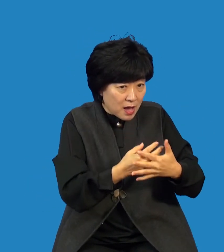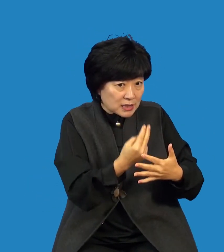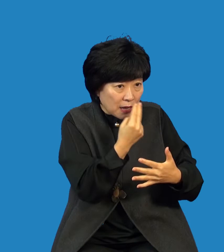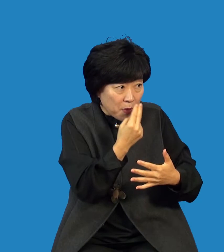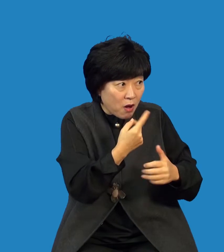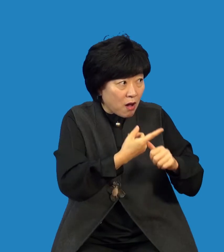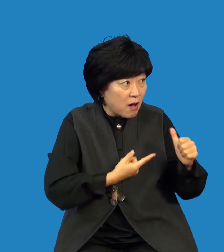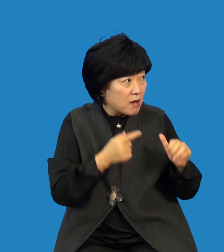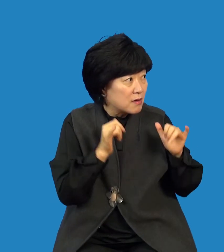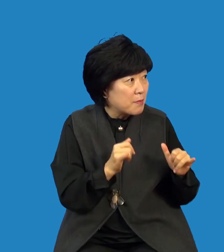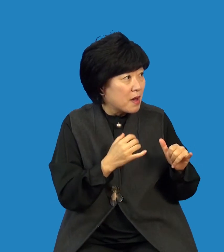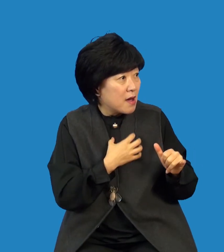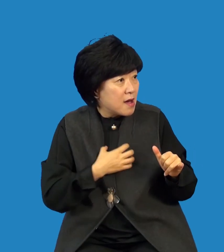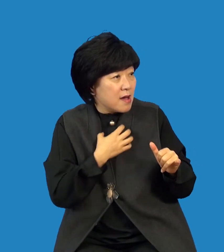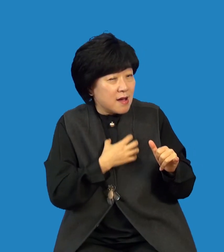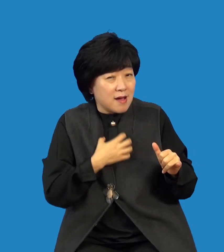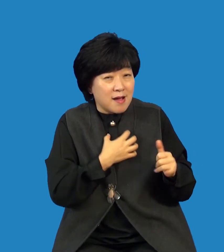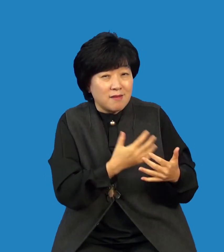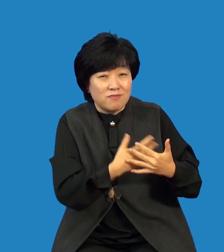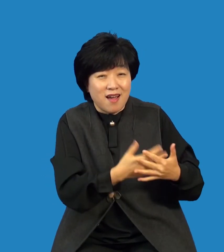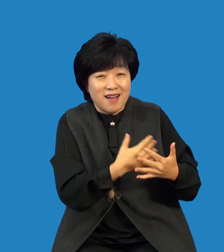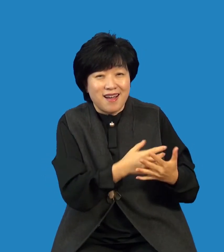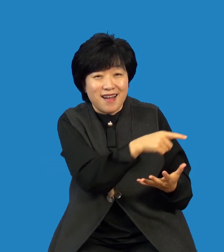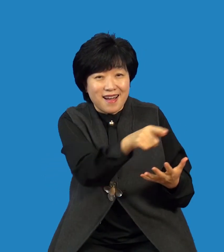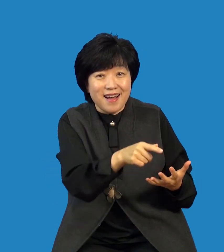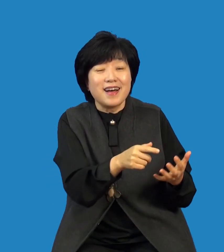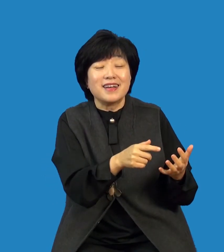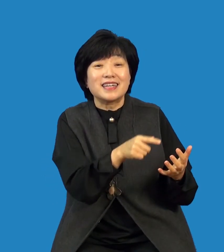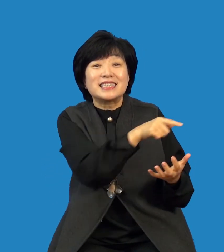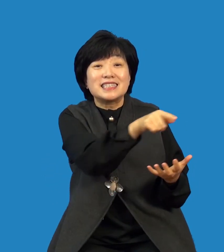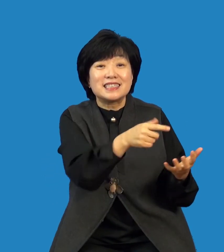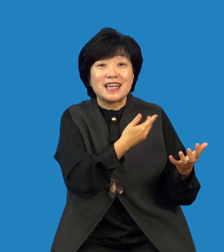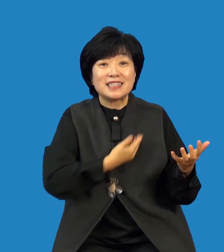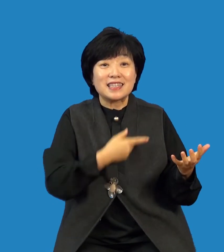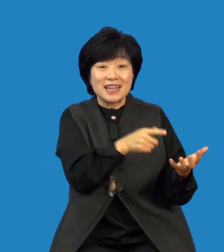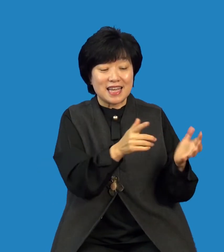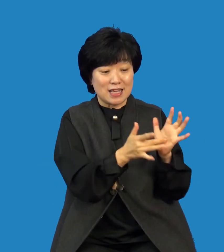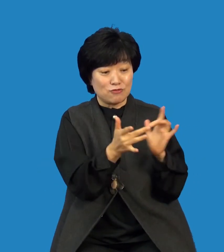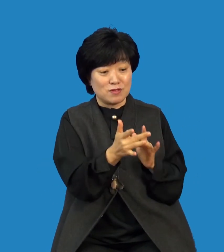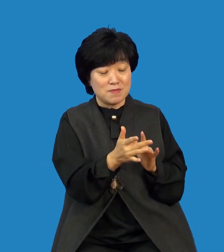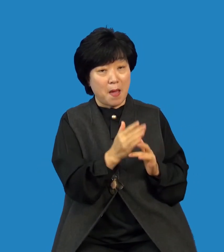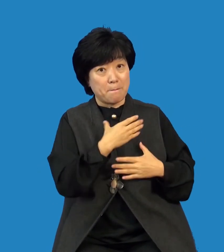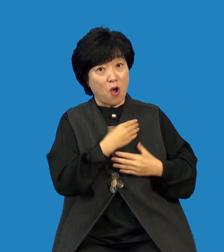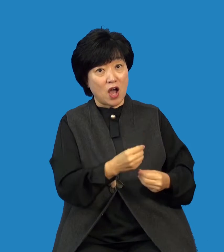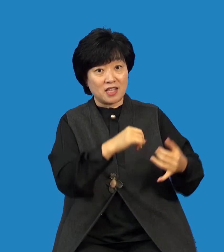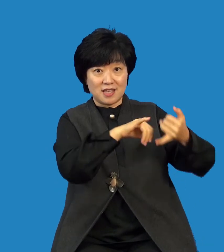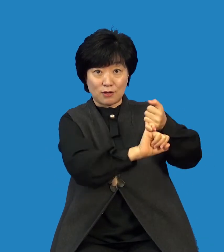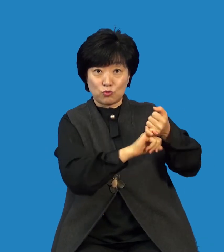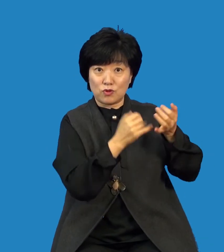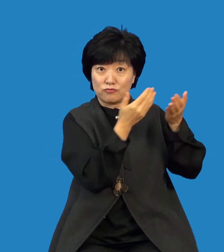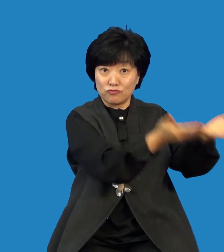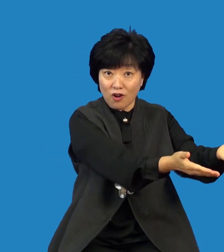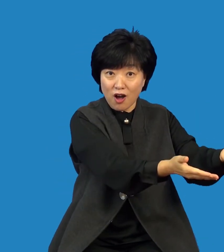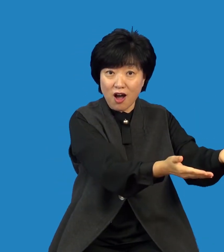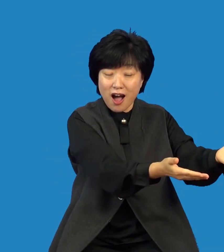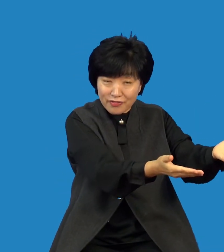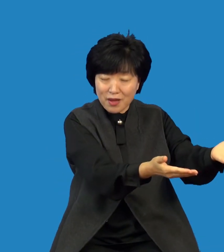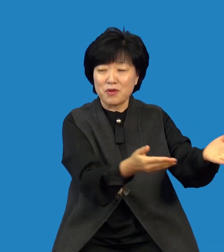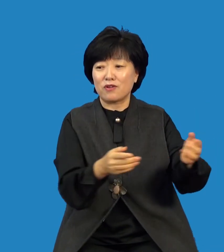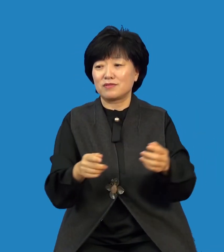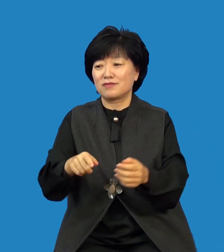우리에게도 평안을 주실 수 있는 거 아니겠습니까? 여러분 삶 가운데 평안이 있으십니까? 예수님이 약속하신 평안이